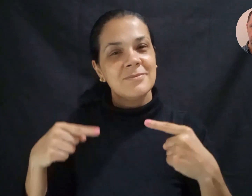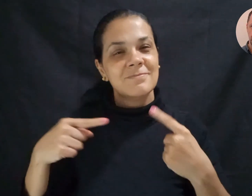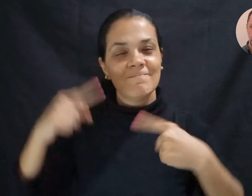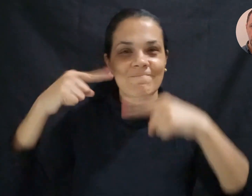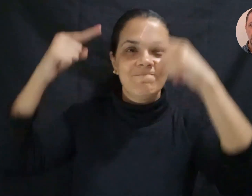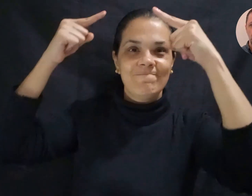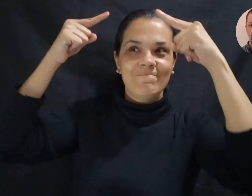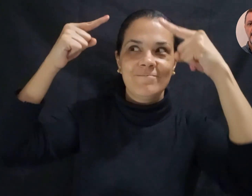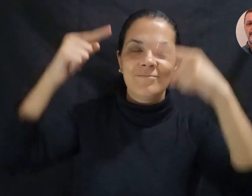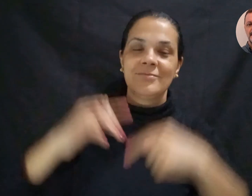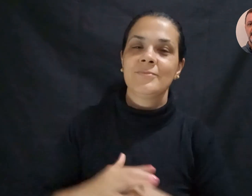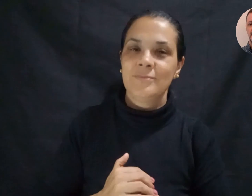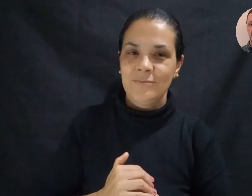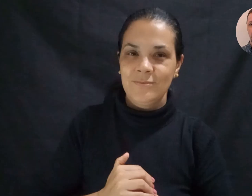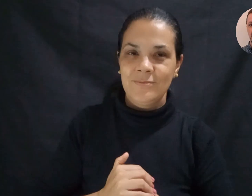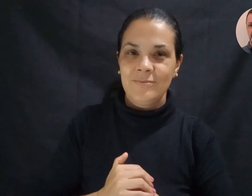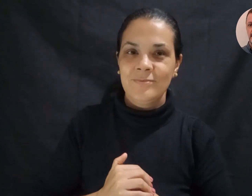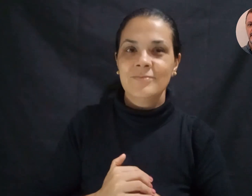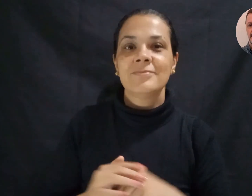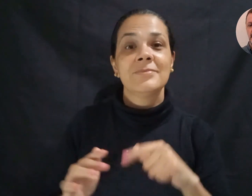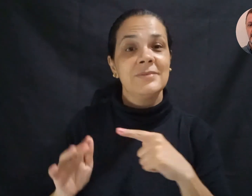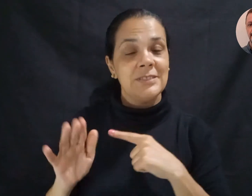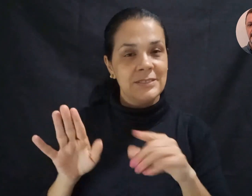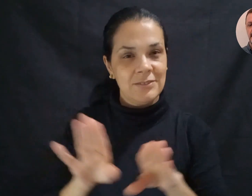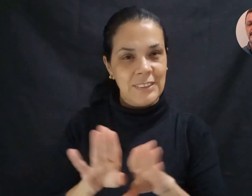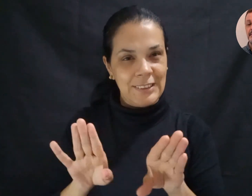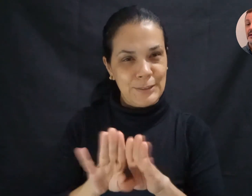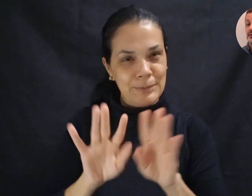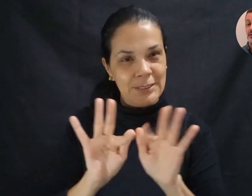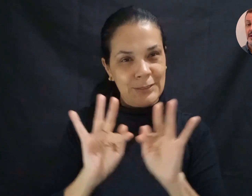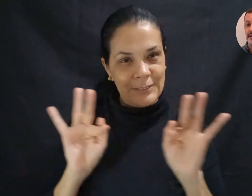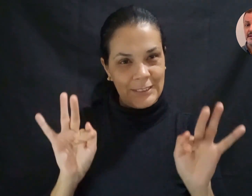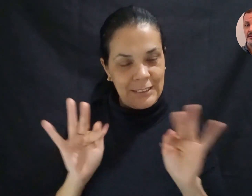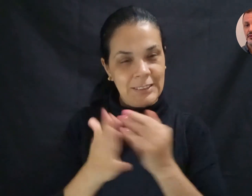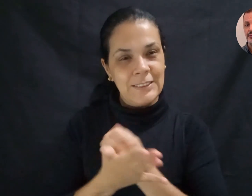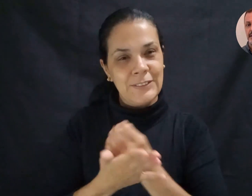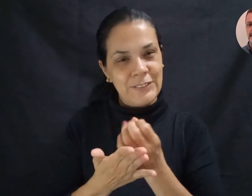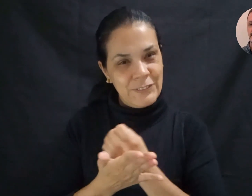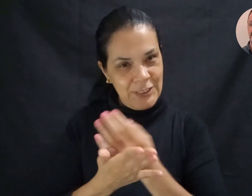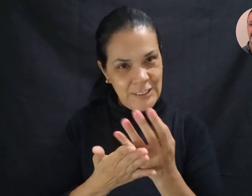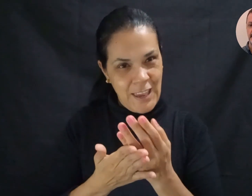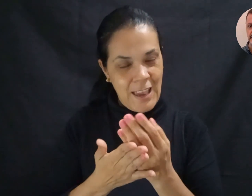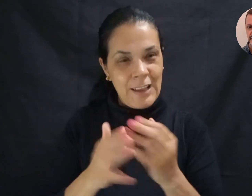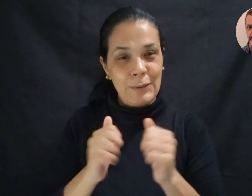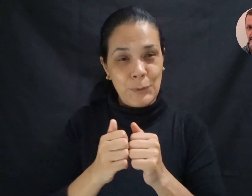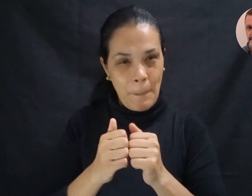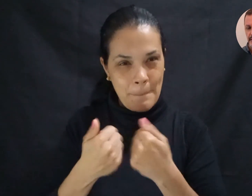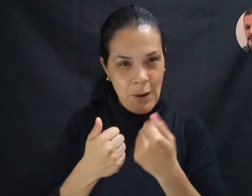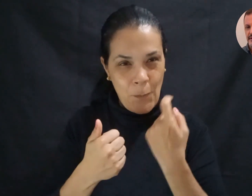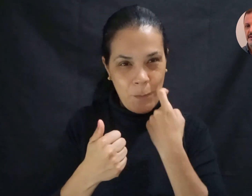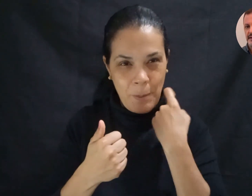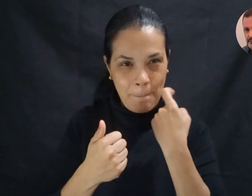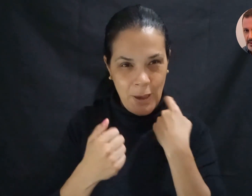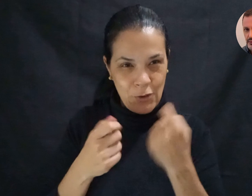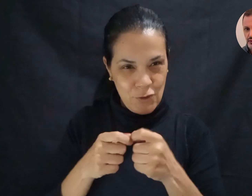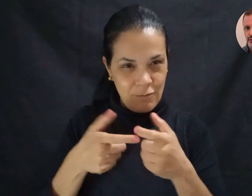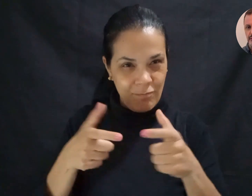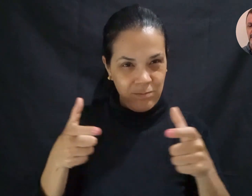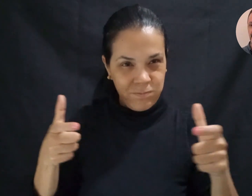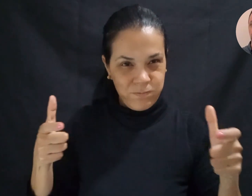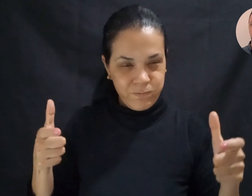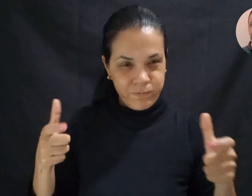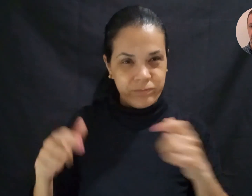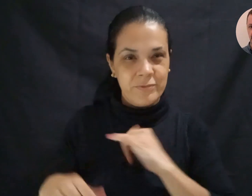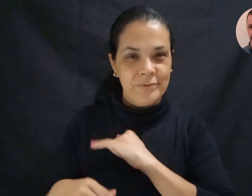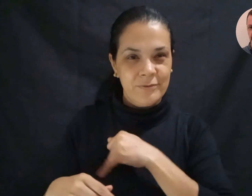desafios. Tem uma passagem muito conhecida do Evangelho, que é a primeira multiplicação dos pães e dos peixes. Foi registrada também por João,